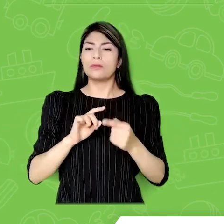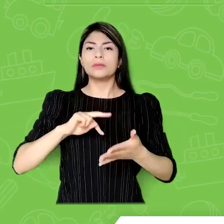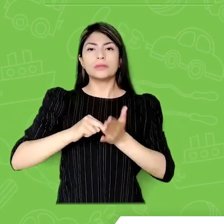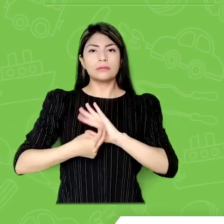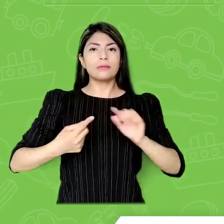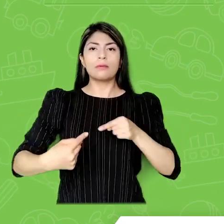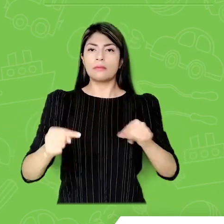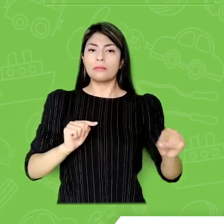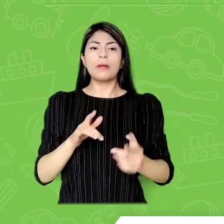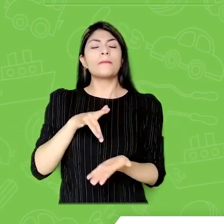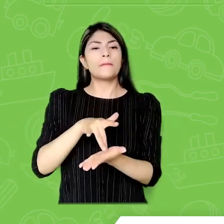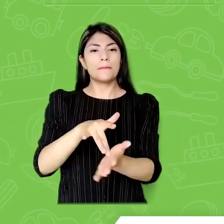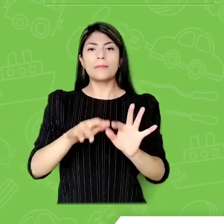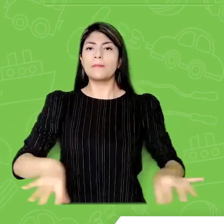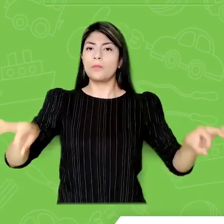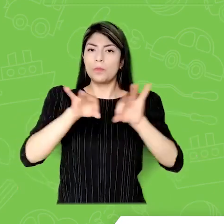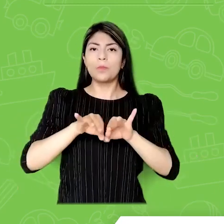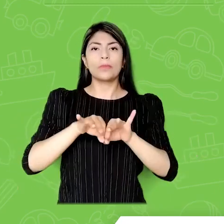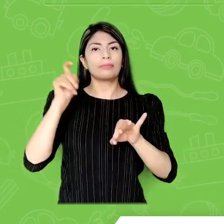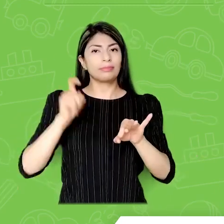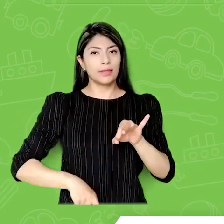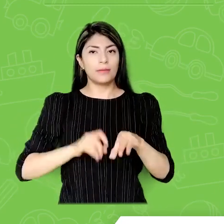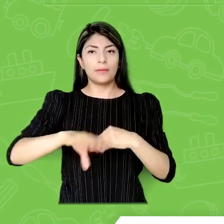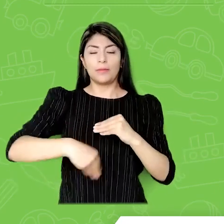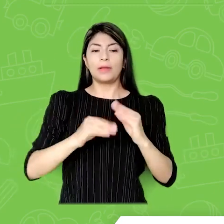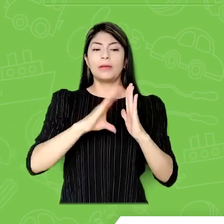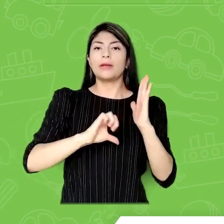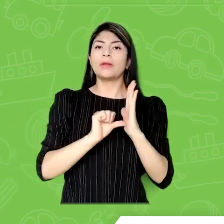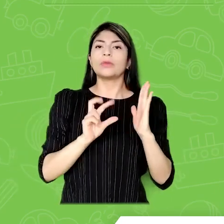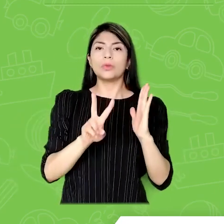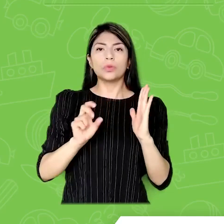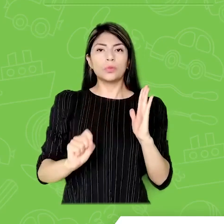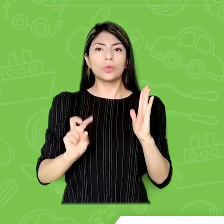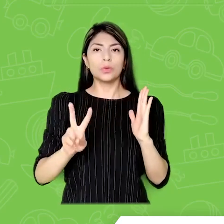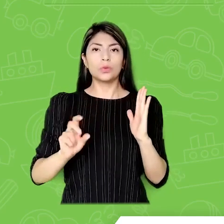concurso y a los participantes. El artículo